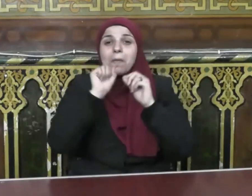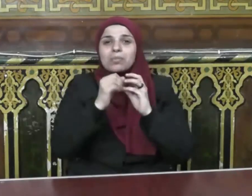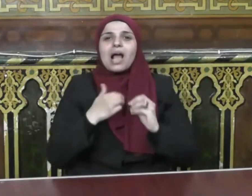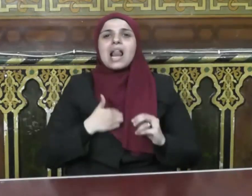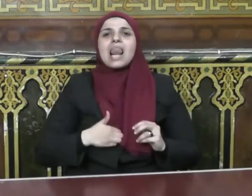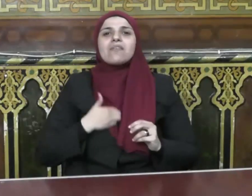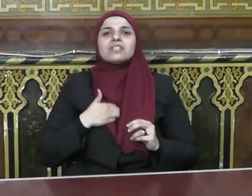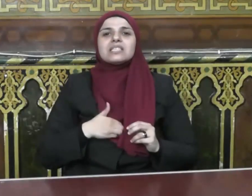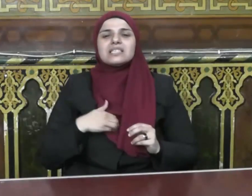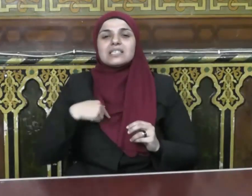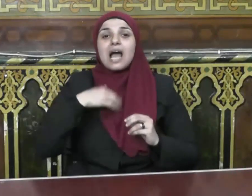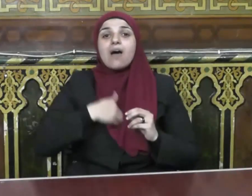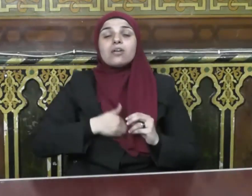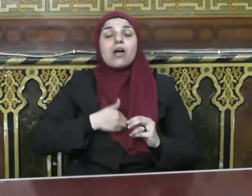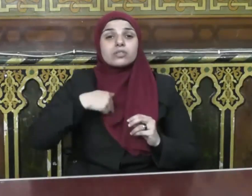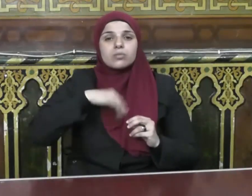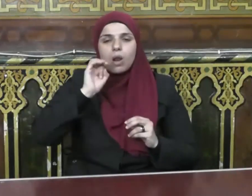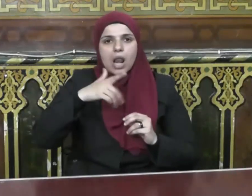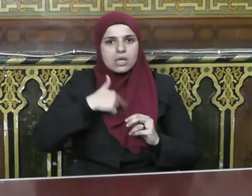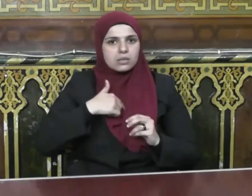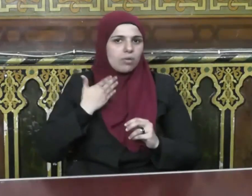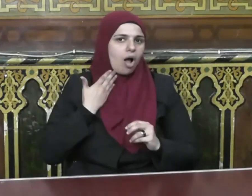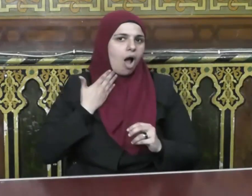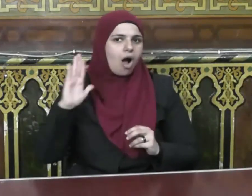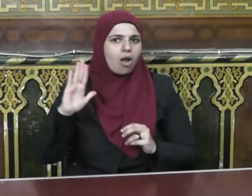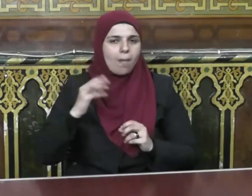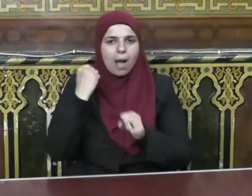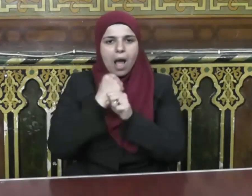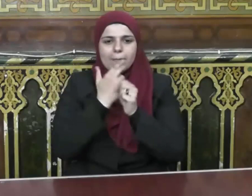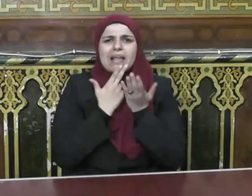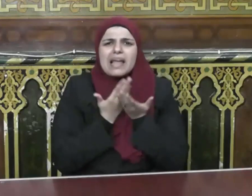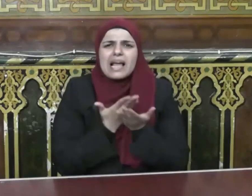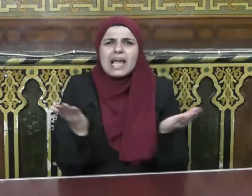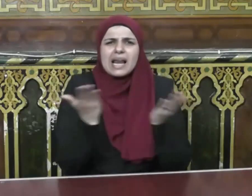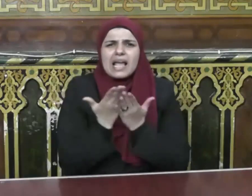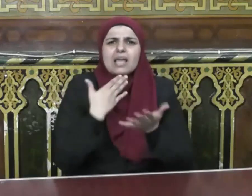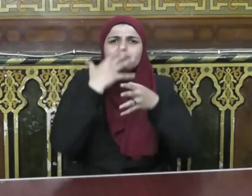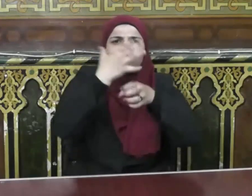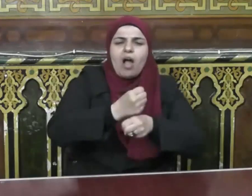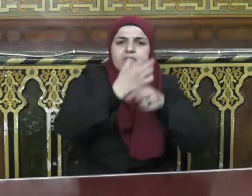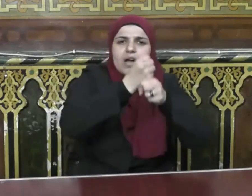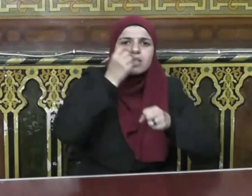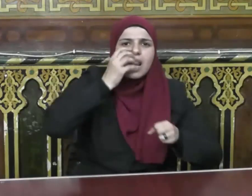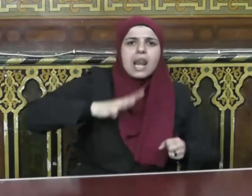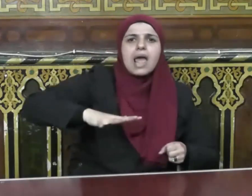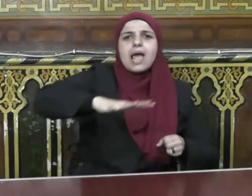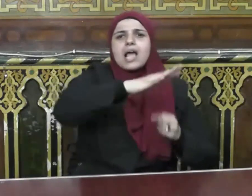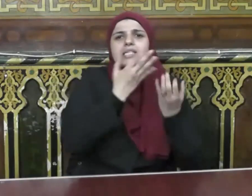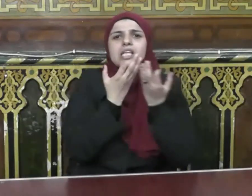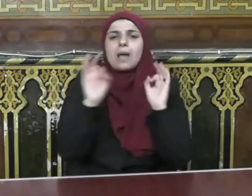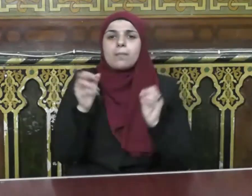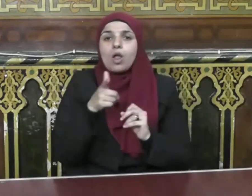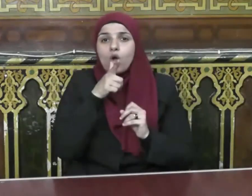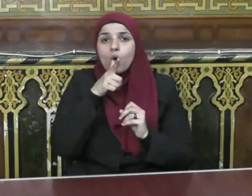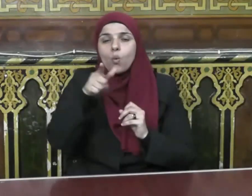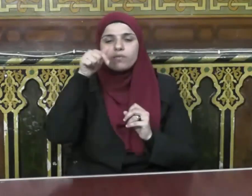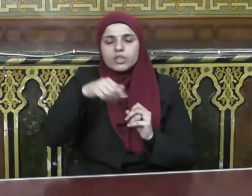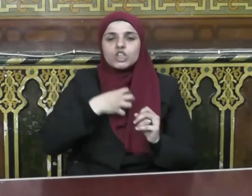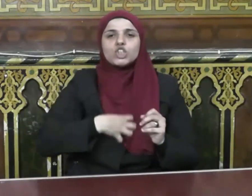بمعنى سخائها وجودها وبذل الخير للناس أجمعين. يقول الشافعي رحمه